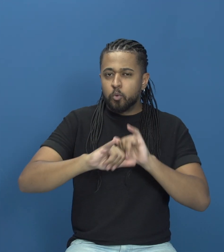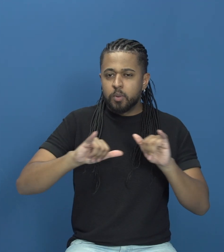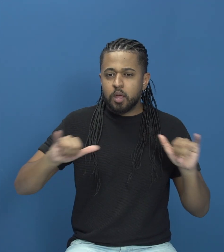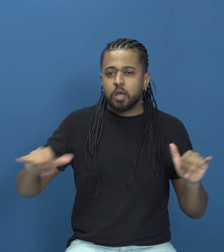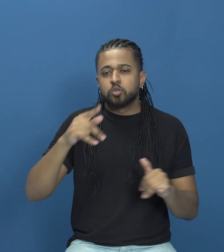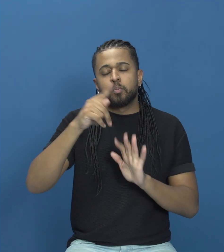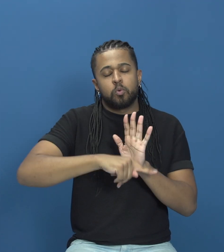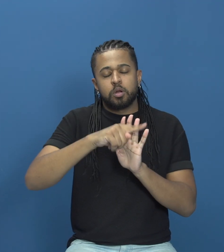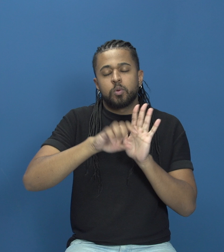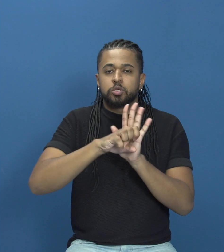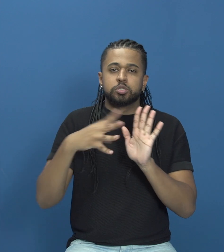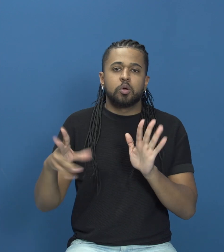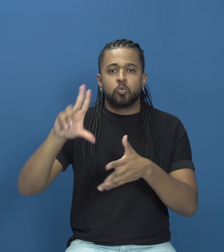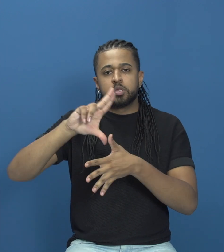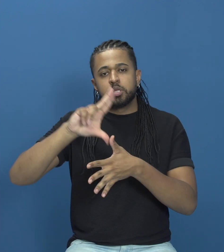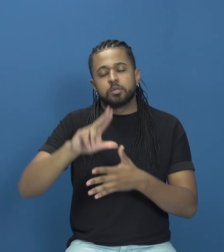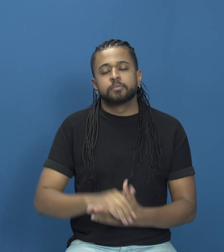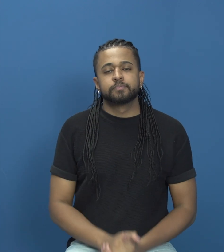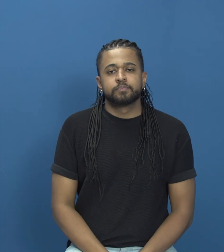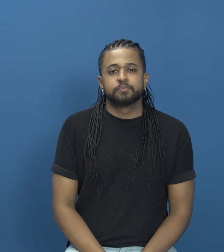no portal de editais da UNILA.